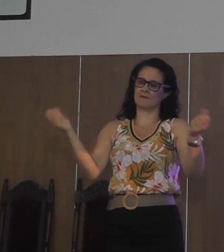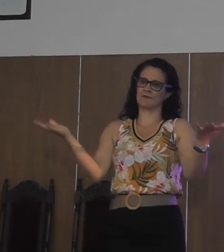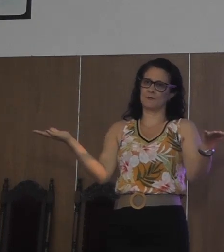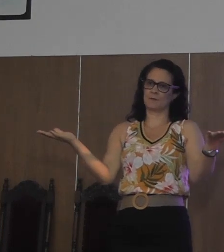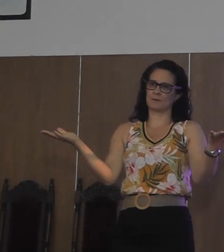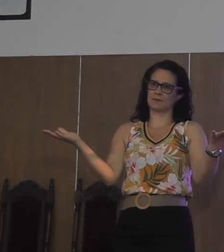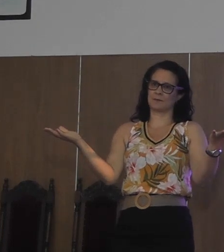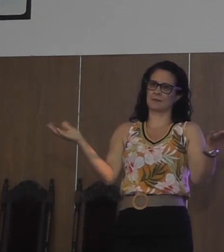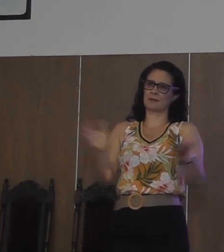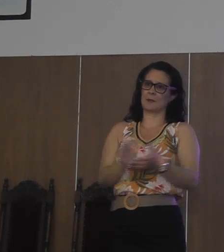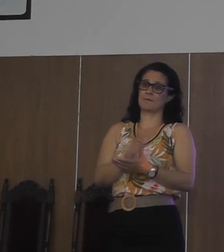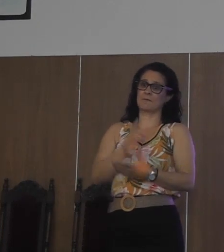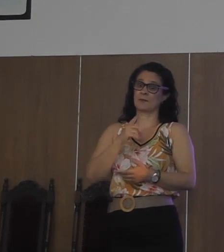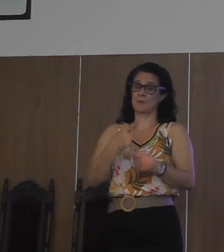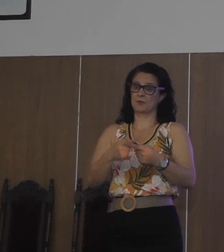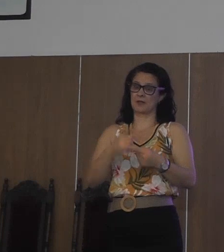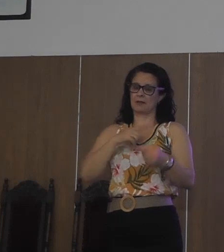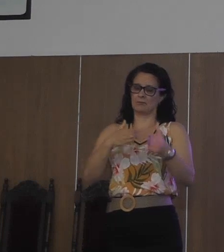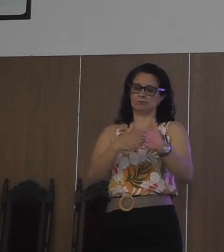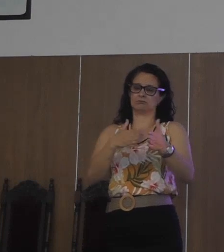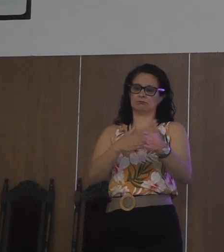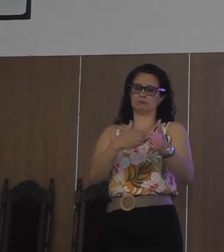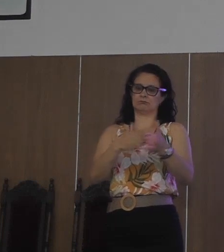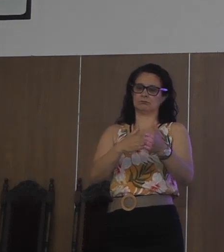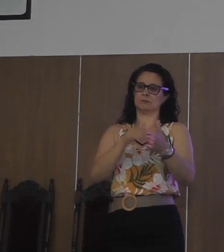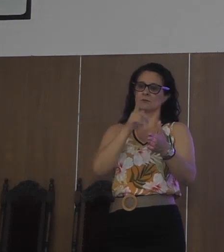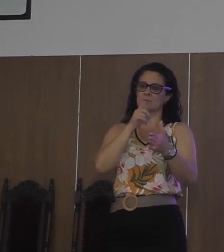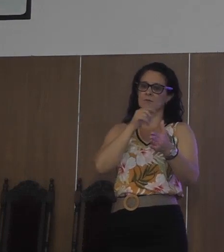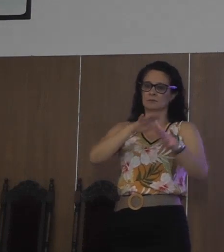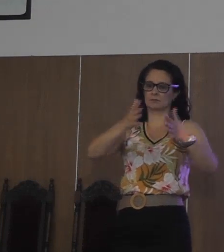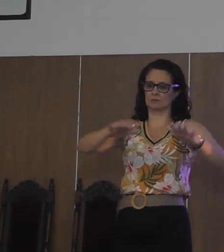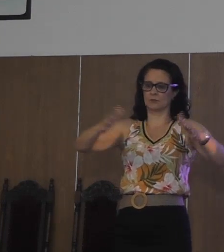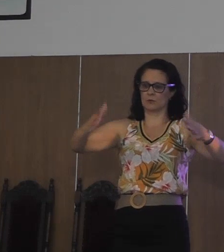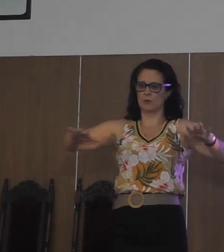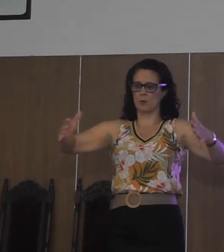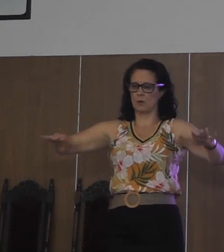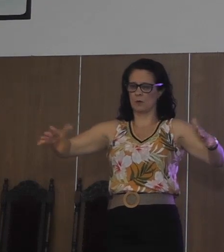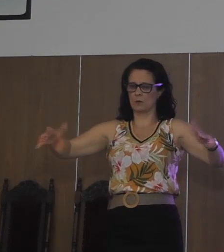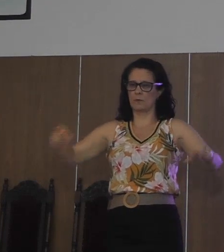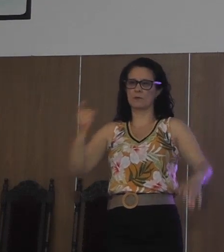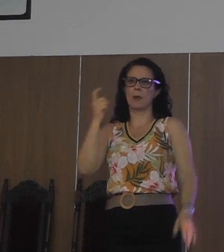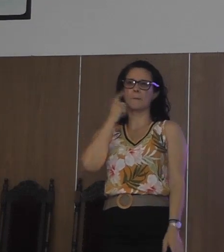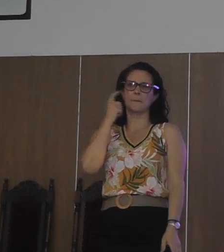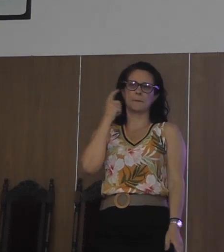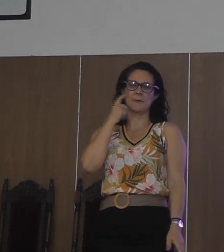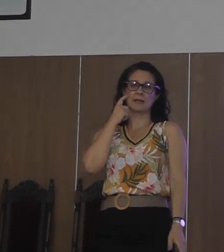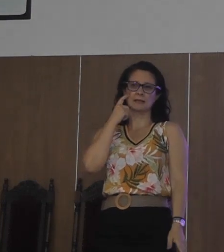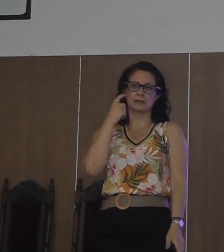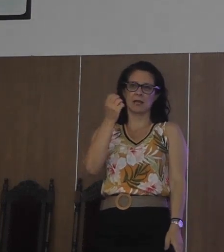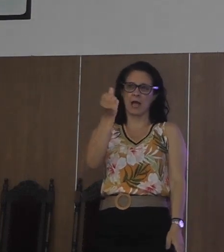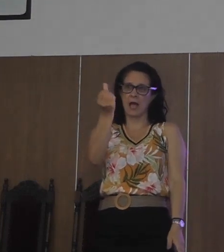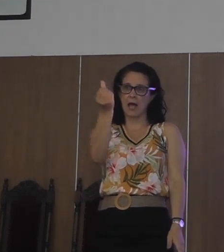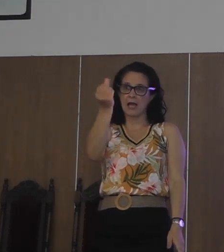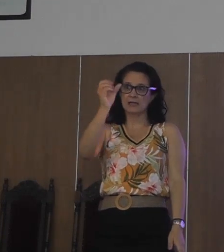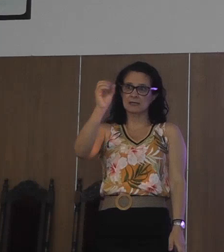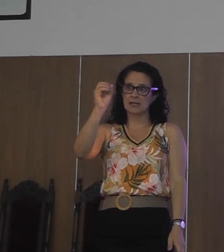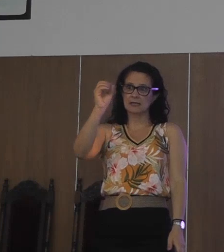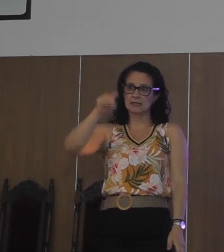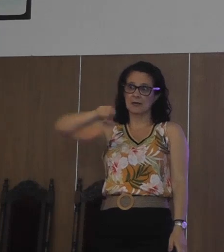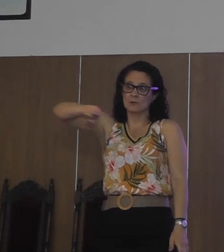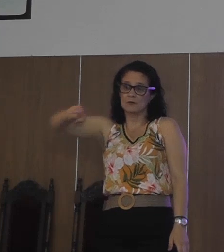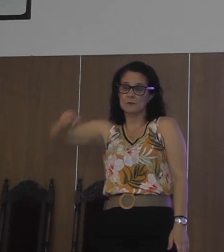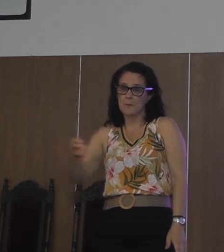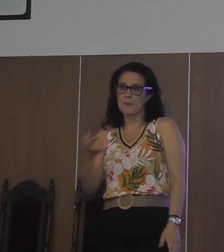das 12 tribos. E se haviam 600 mil homens, se cada um deles fosse casado, nós teríamos aí mais 600